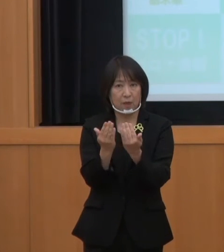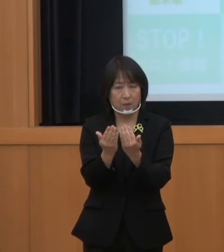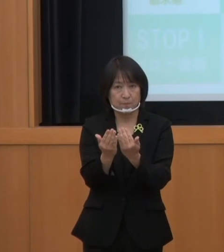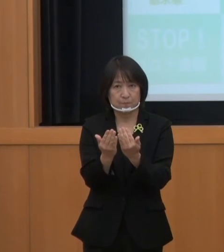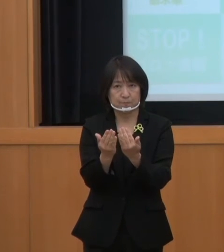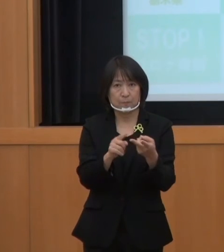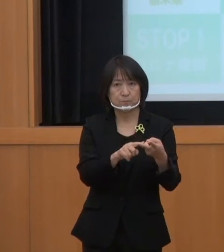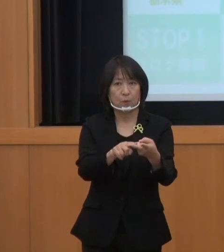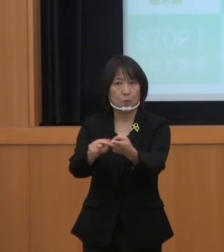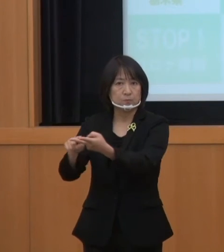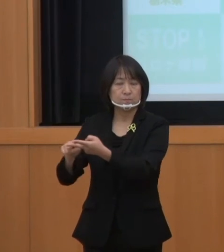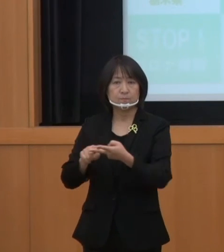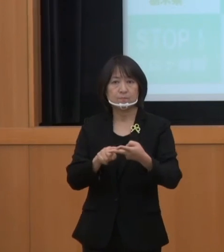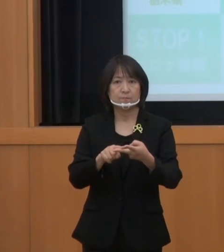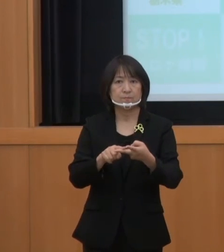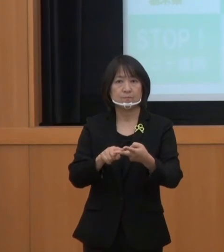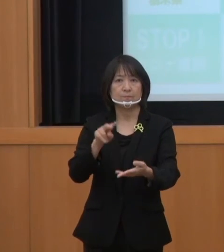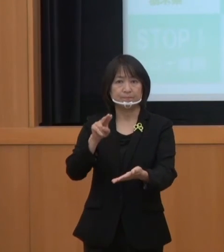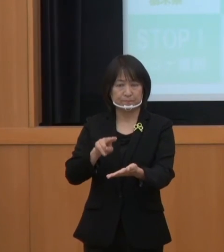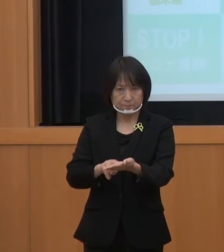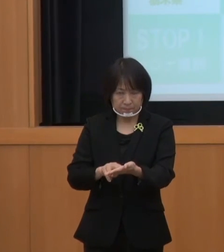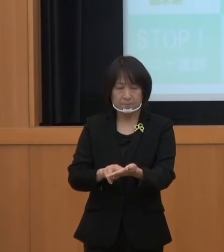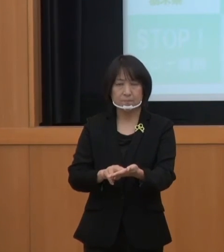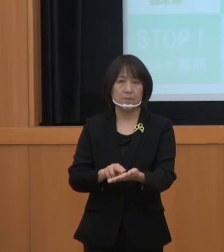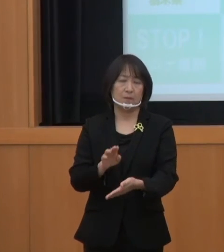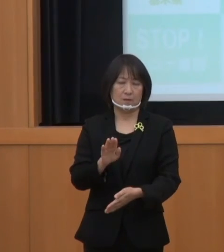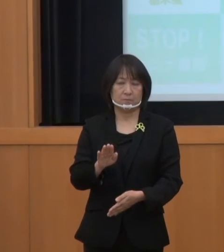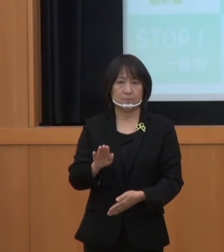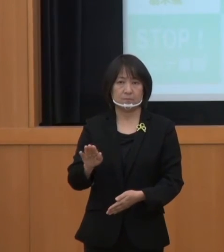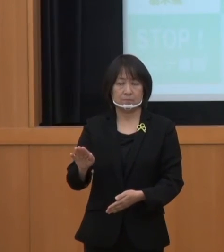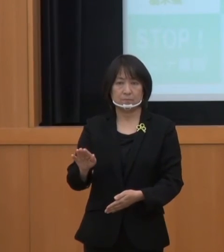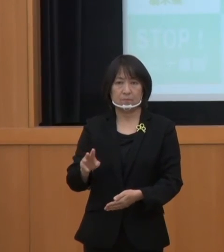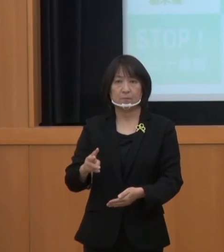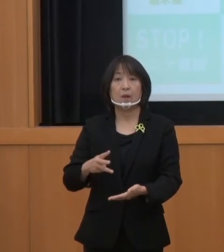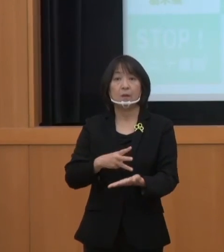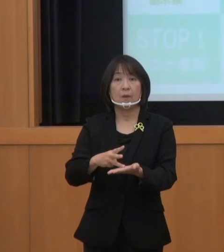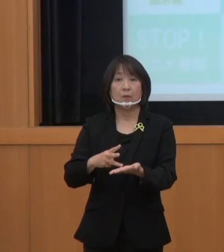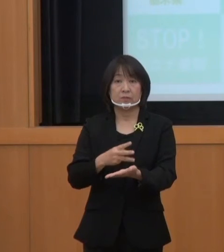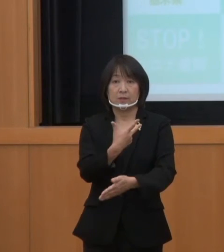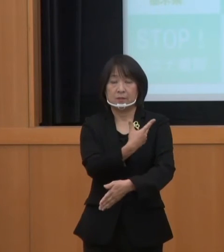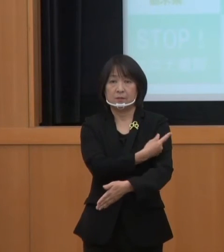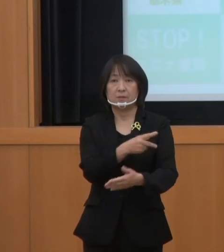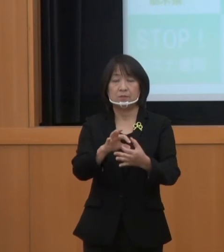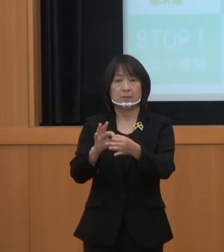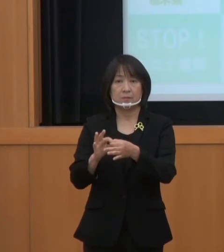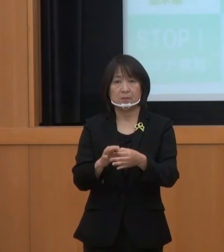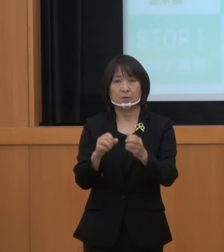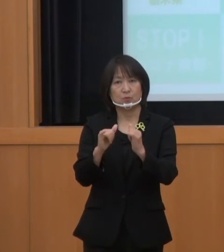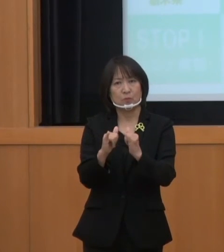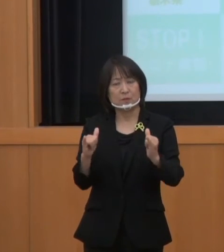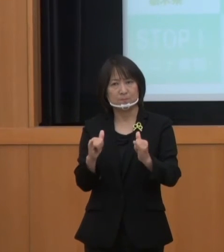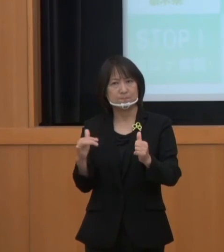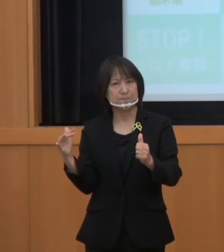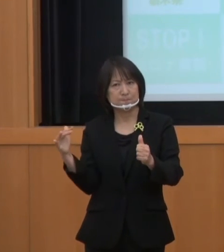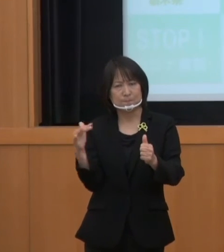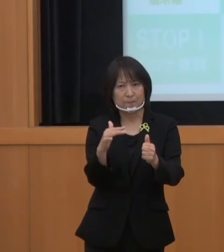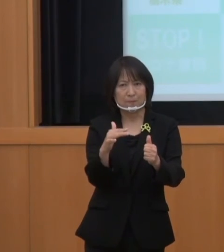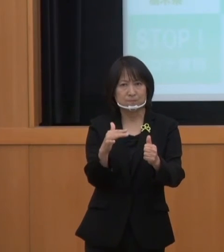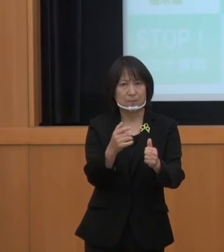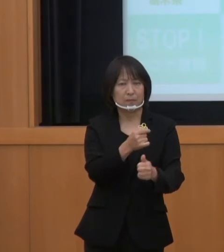を送付することとされていますが、ワクチンにつきましては、住民の関心が非常に高